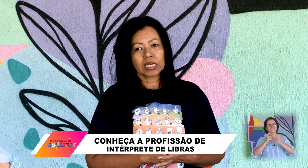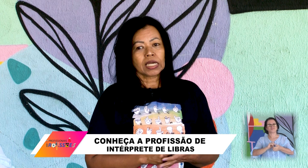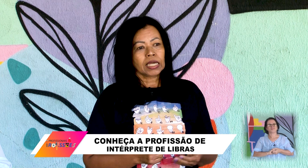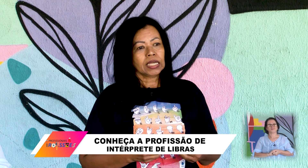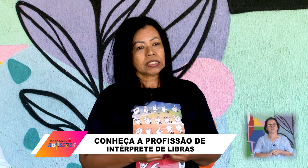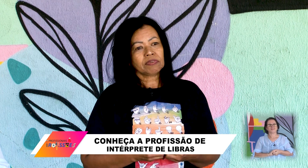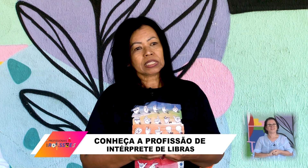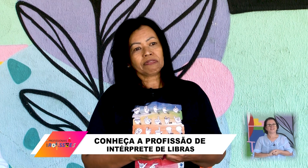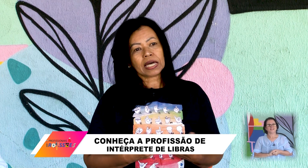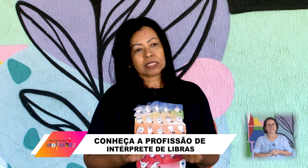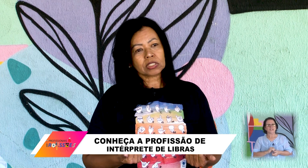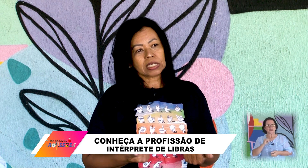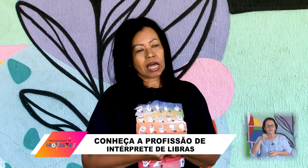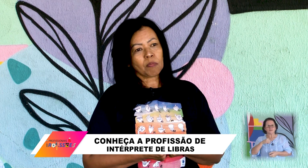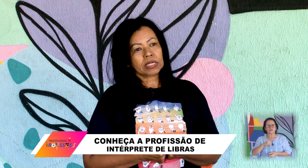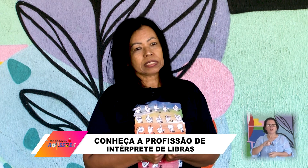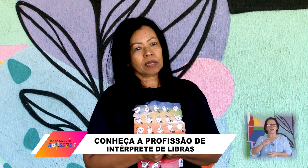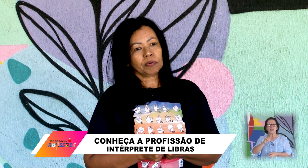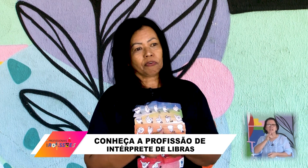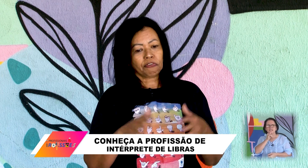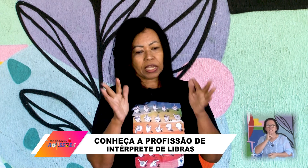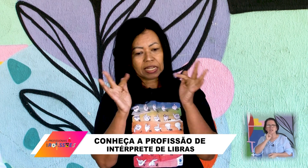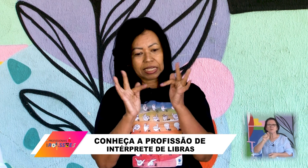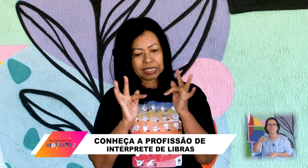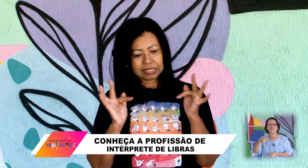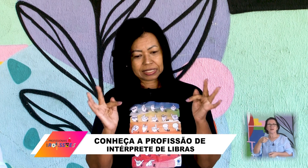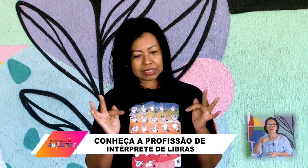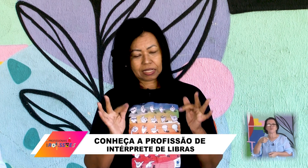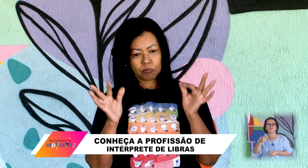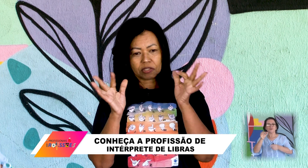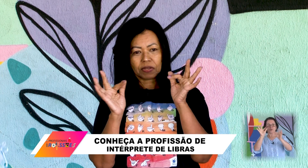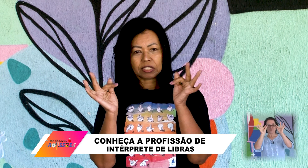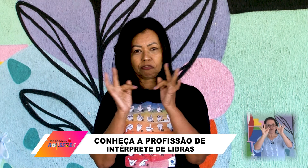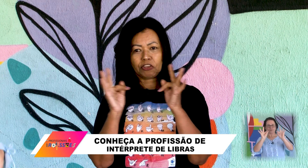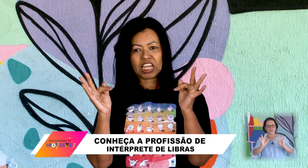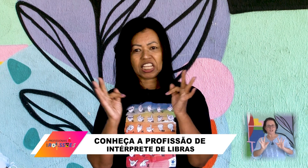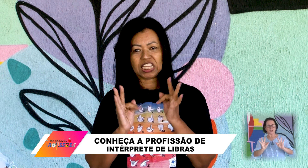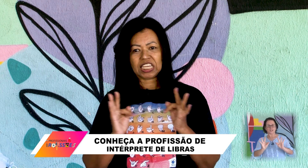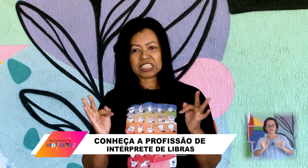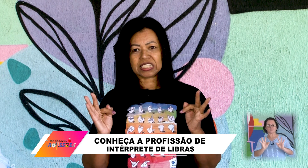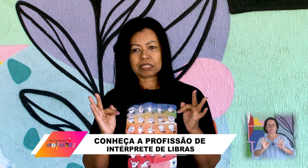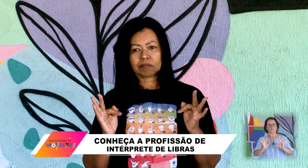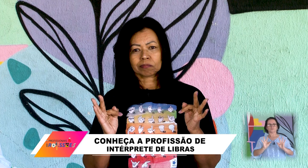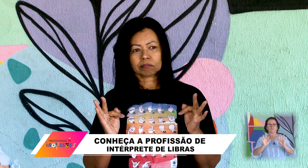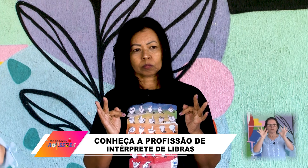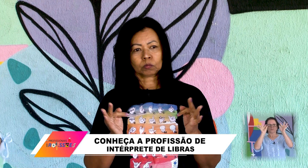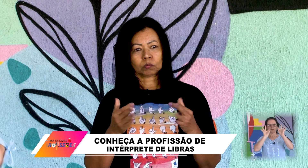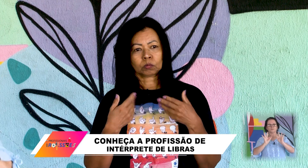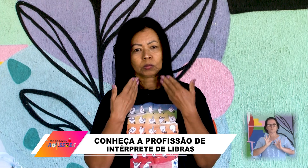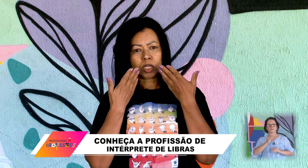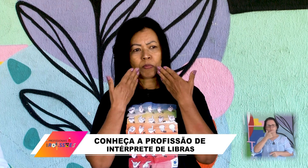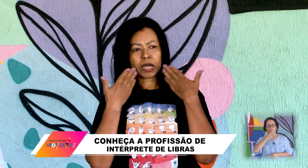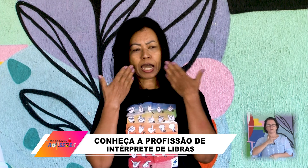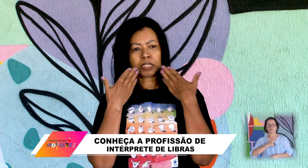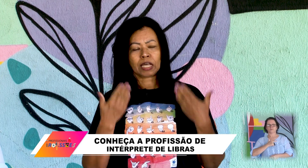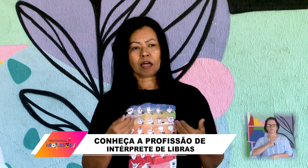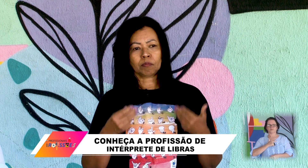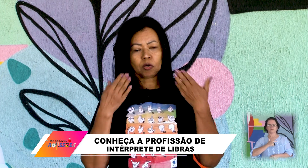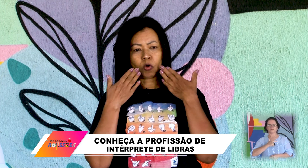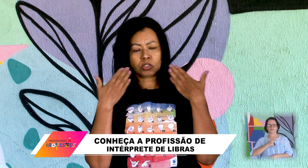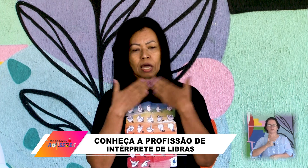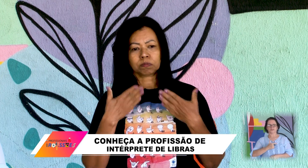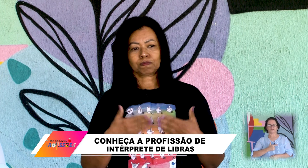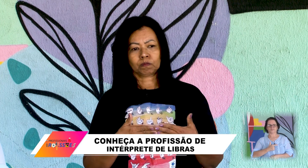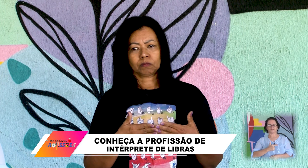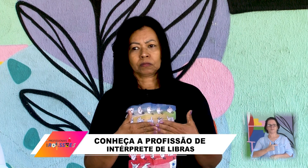fazendo. E se você faz um sinal, por exemplo, feliz, eu não posso fazer feliz e a